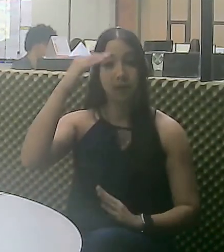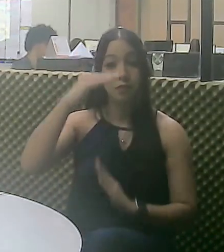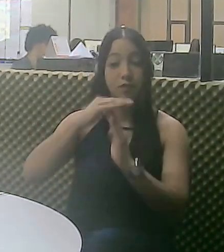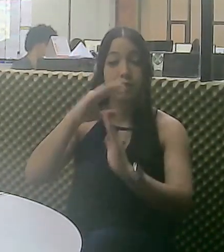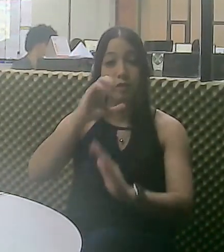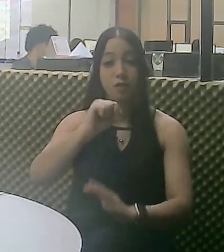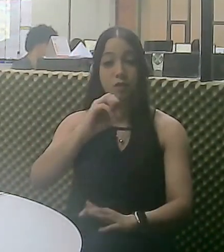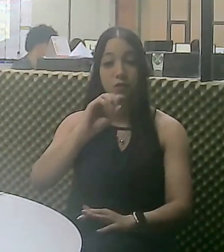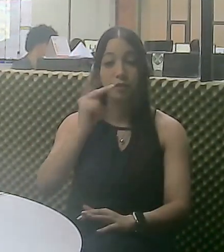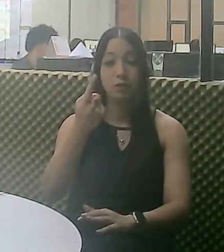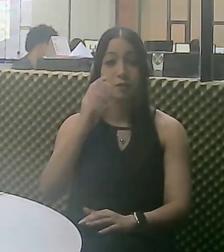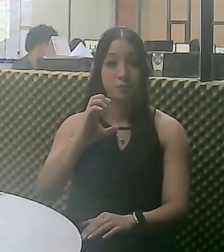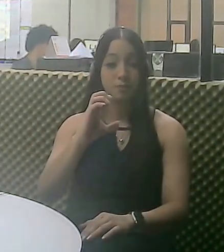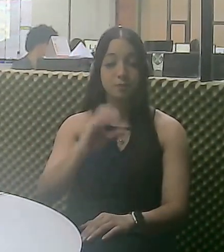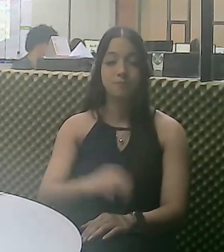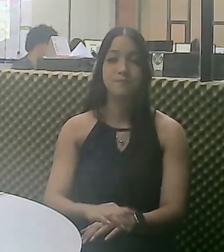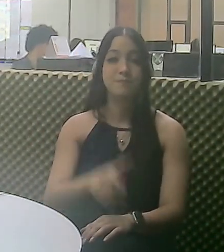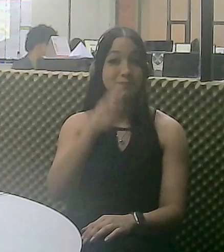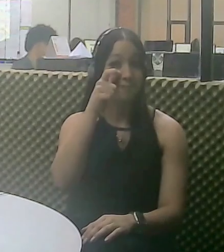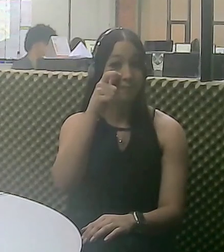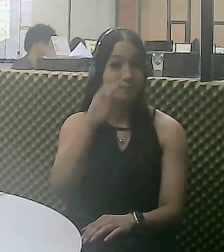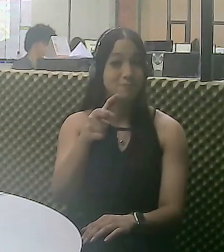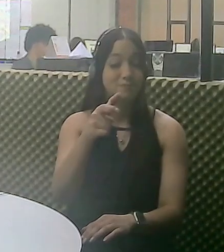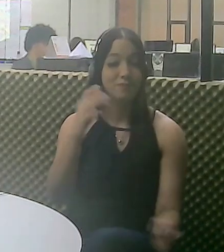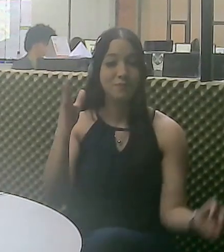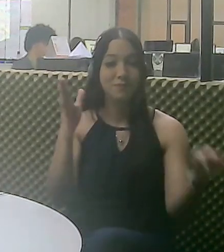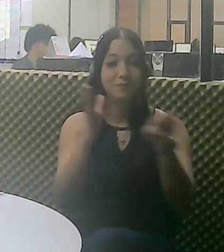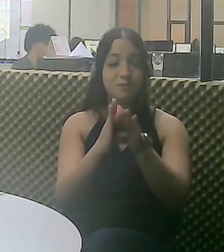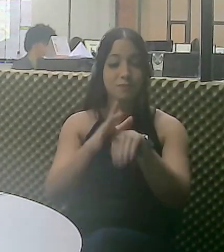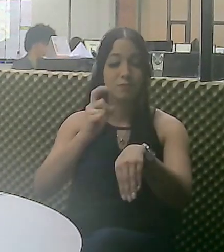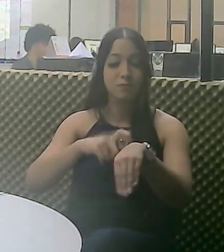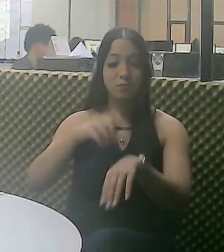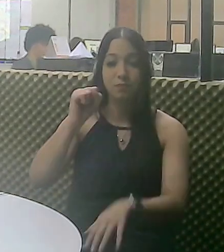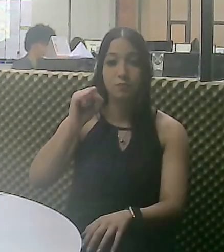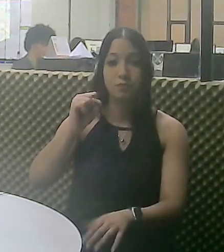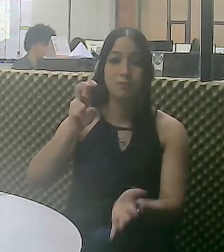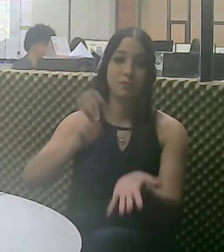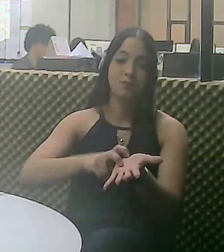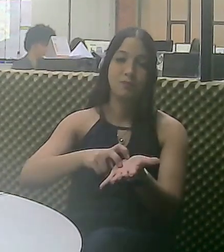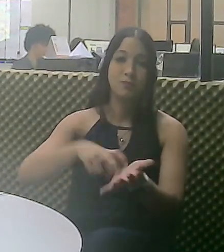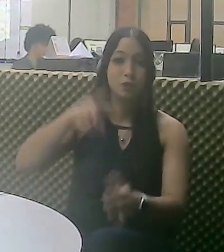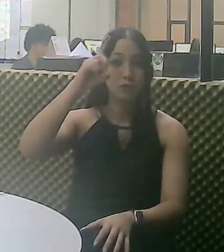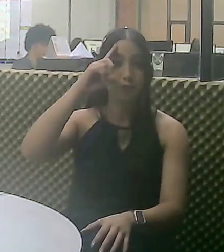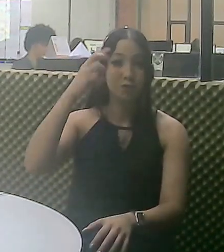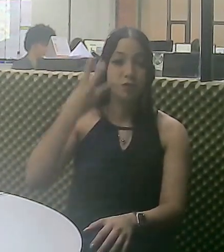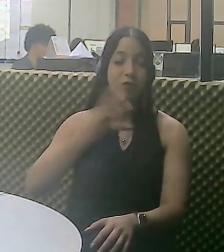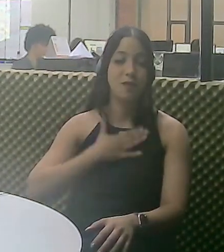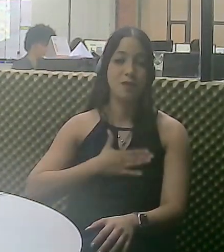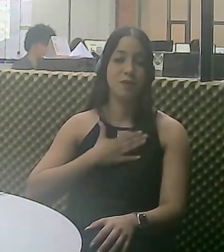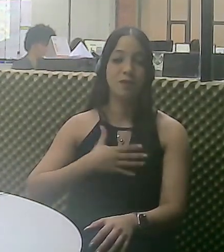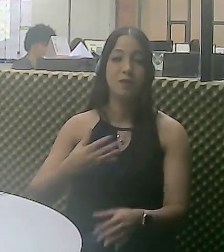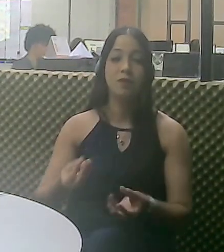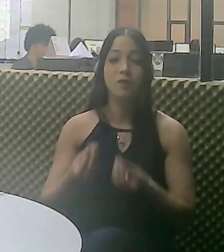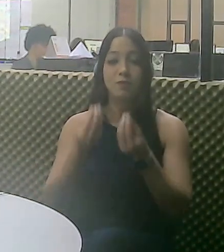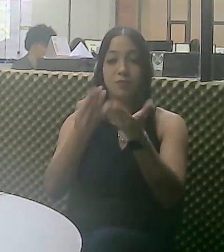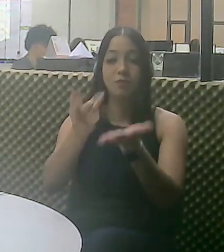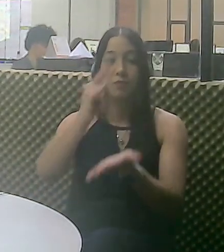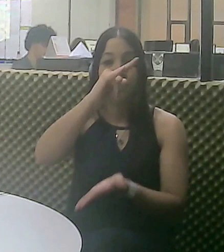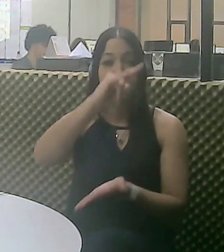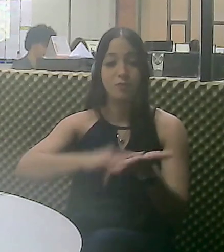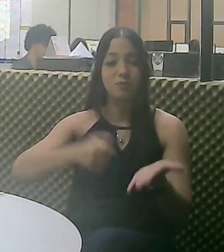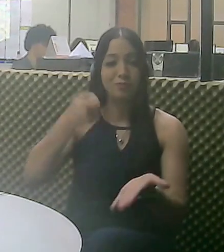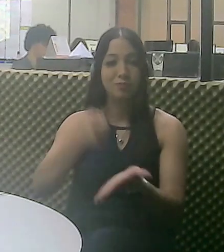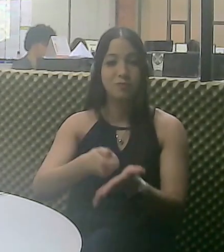no máximo 80 hectares os interessados tem até às 8 horas da manhã no dia 3 de agosto para entregar a documentação